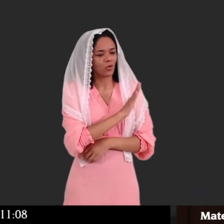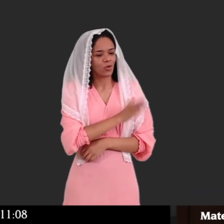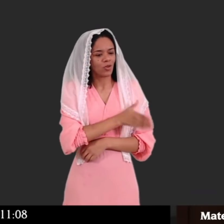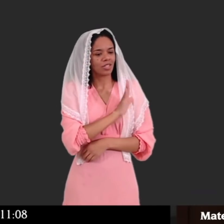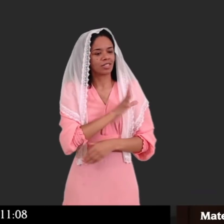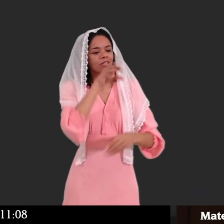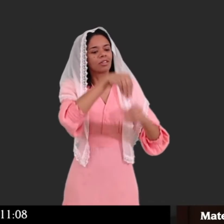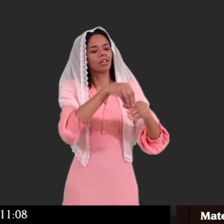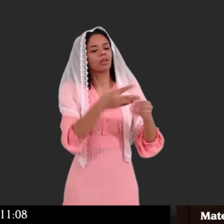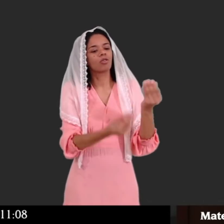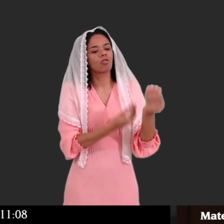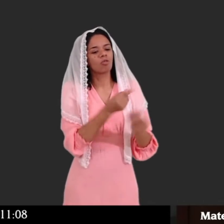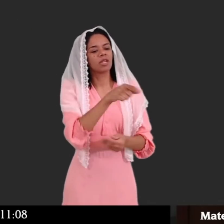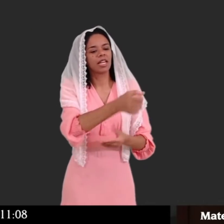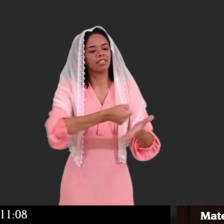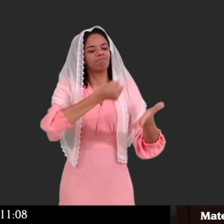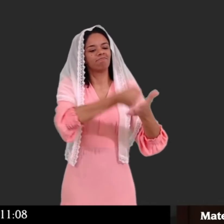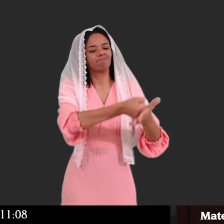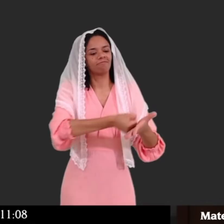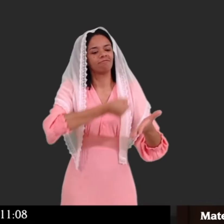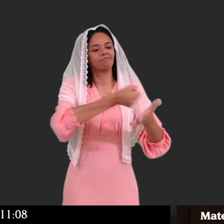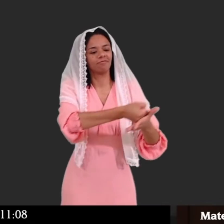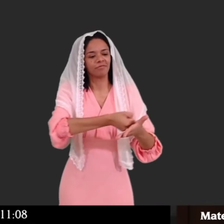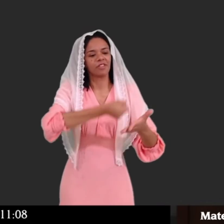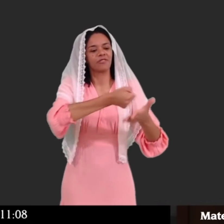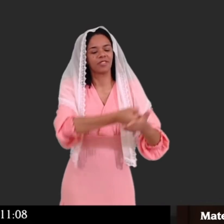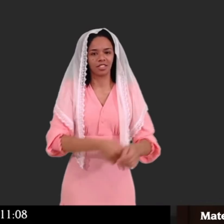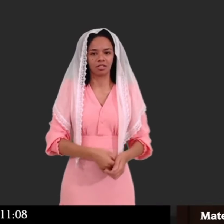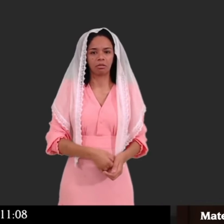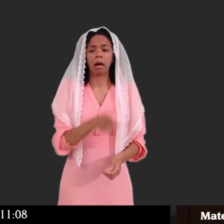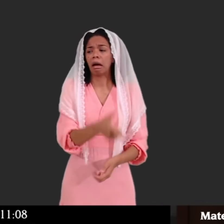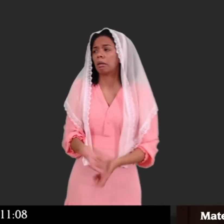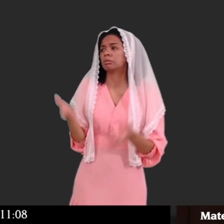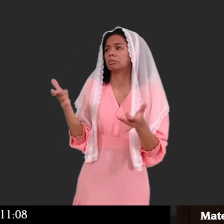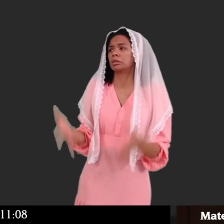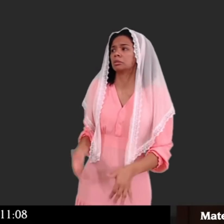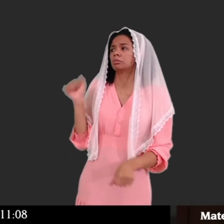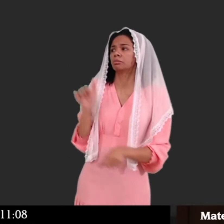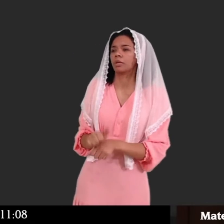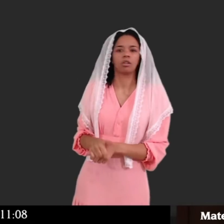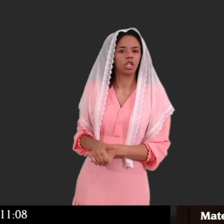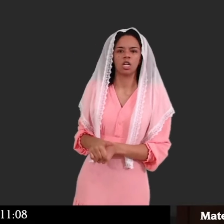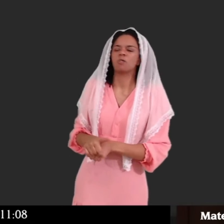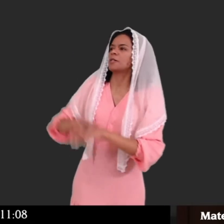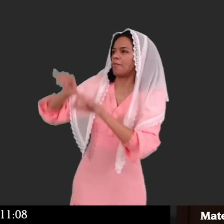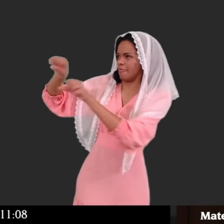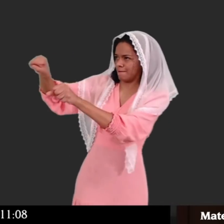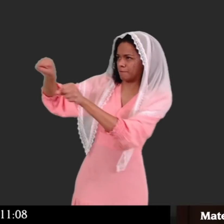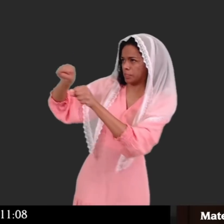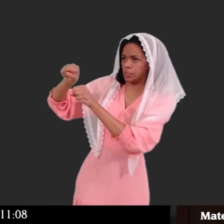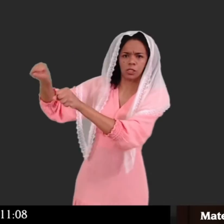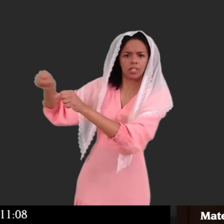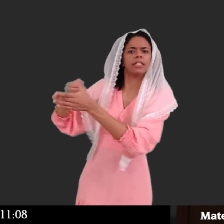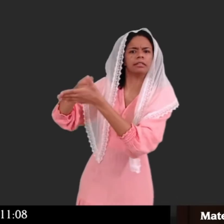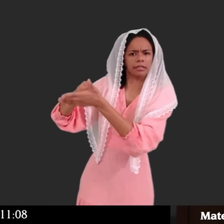nele. Ele não desiste, ele gosta de mim. Muitos já sofreram. Vocês lembram de Jó?